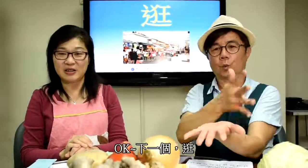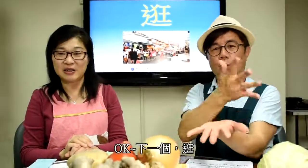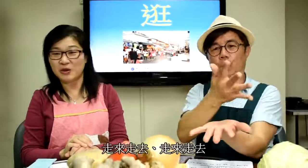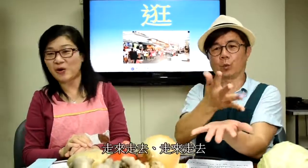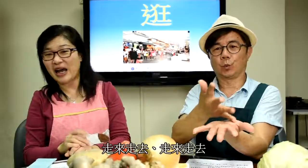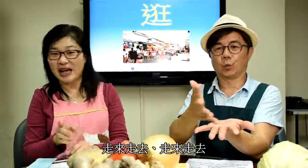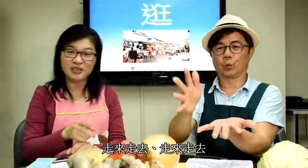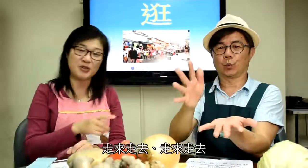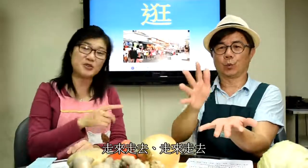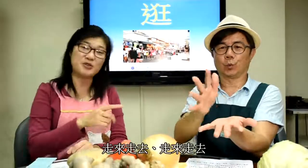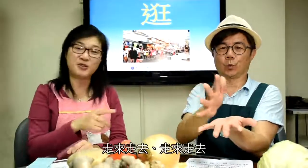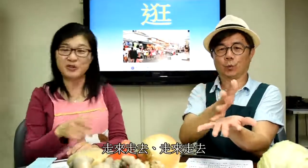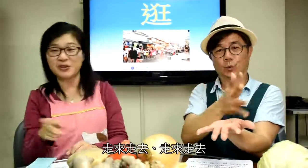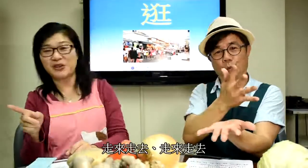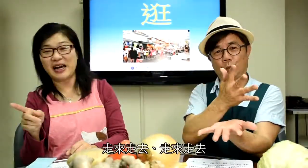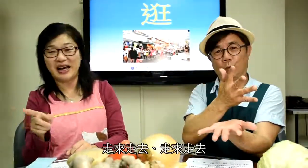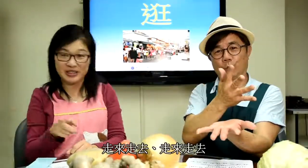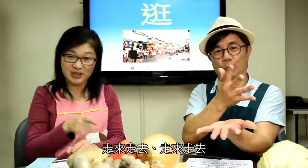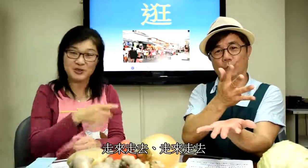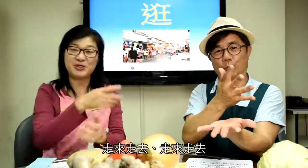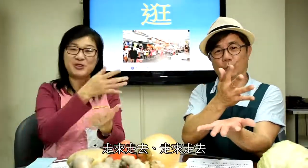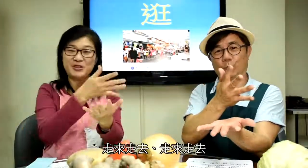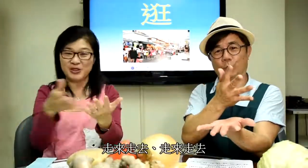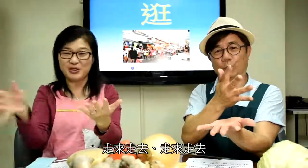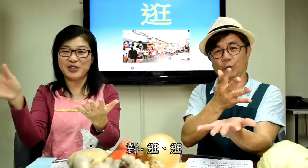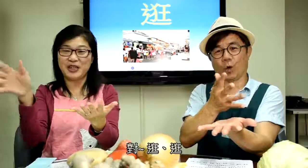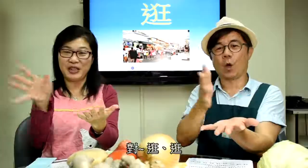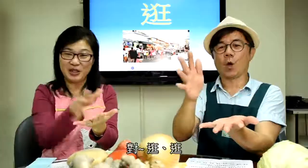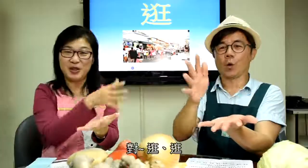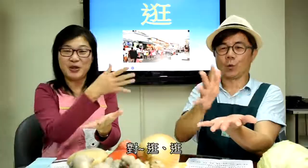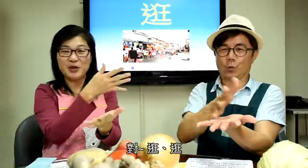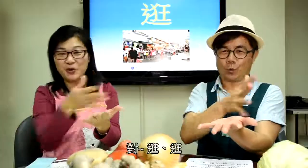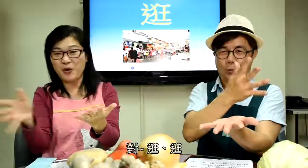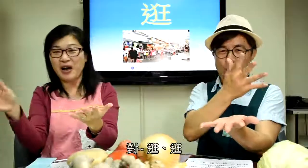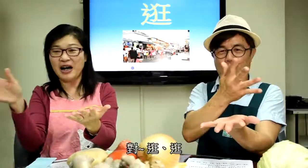走来走去，走来走去，对，逛。